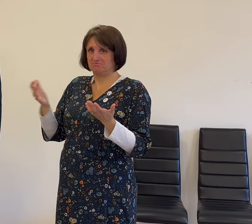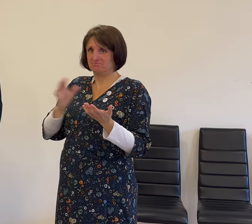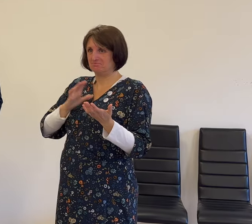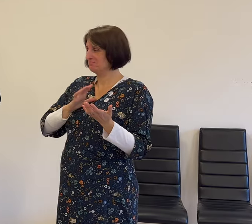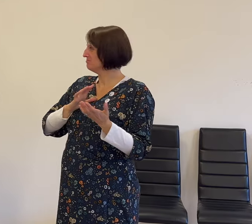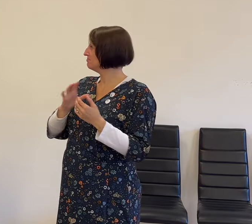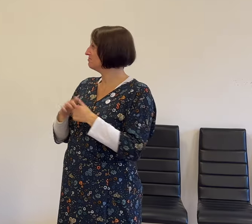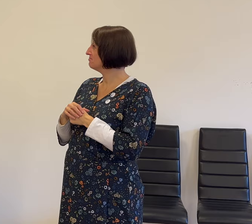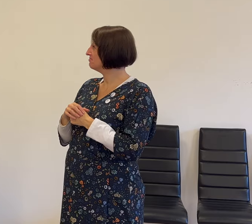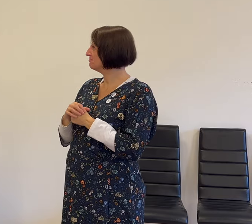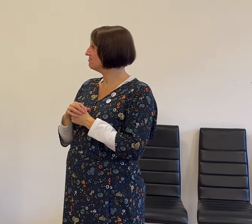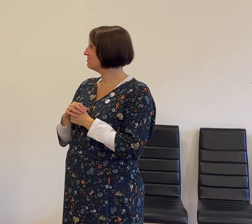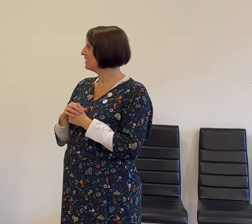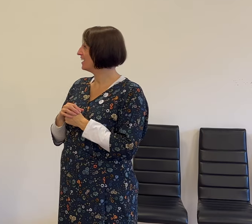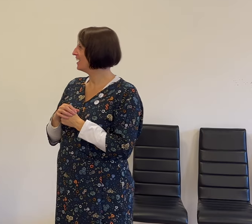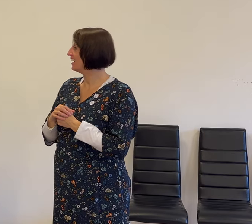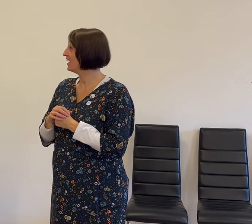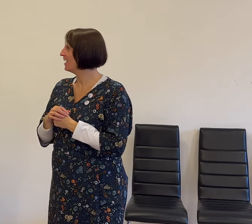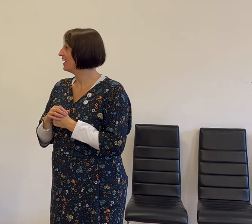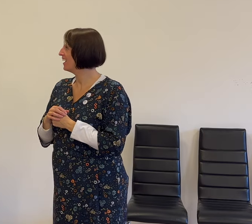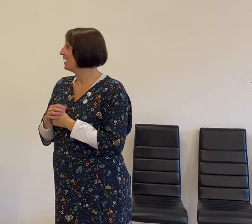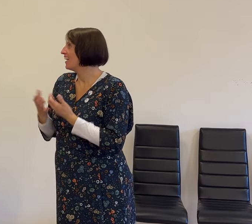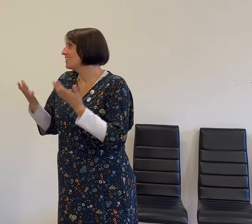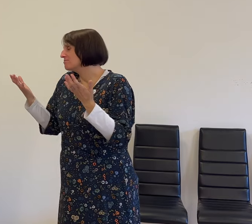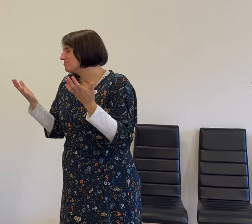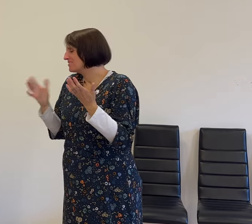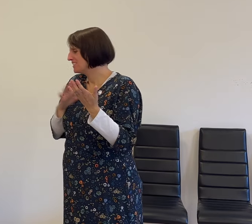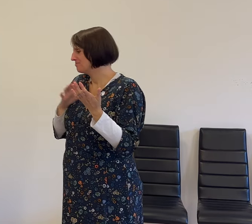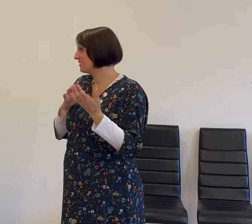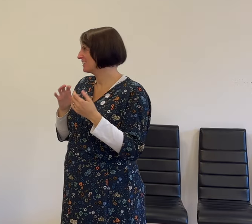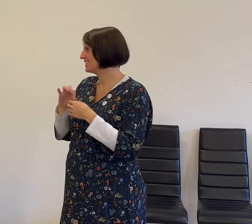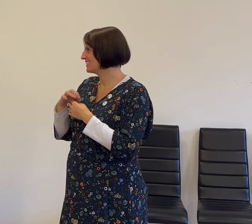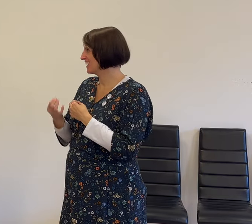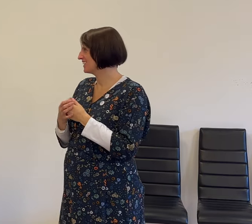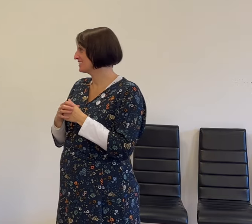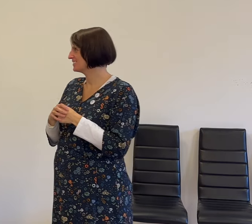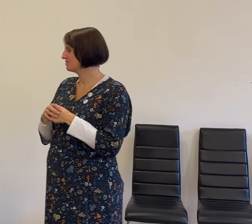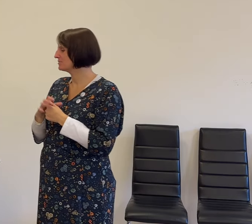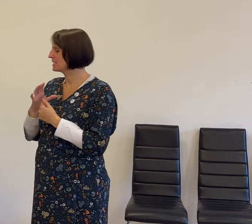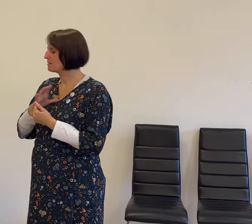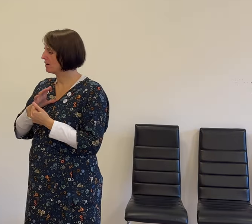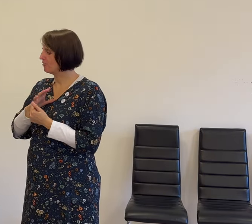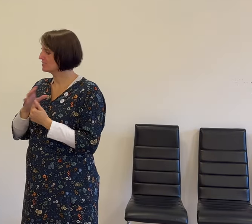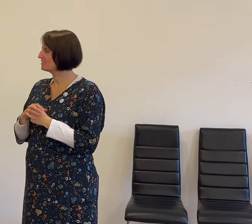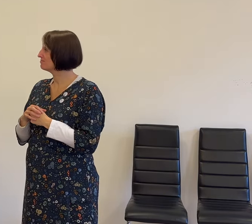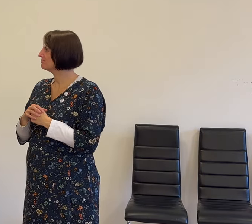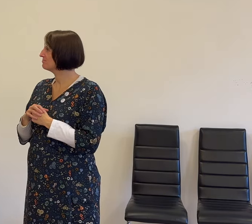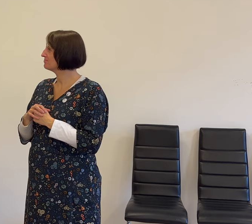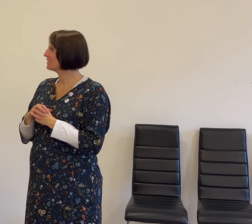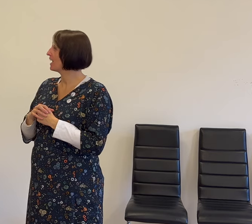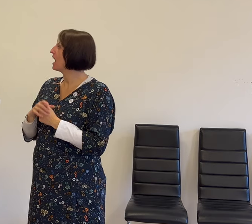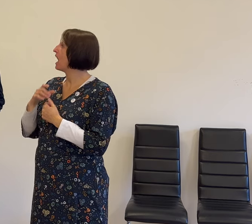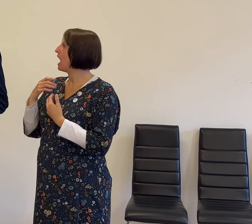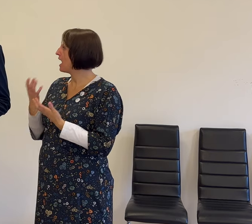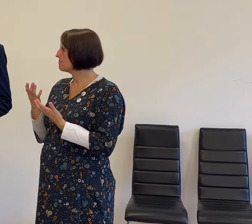sourozence od Goliáše. Ale je to taková drobná zajímavost. No